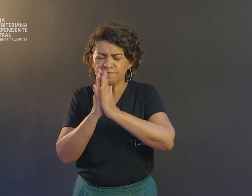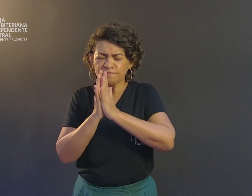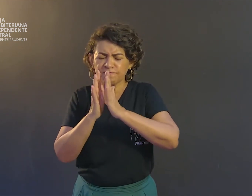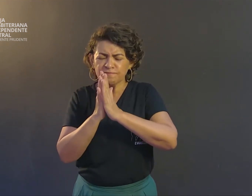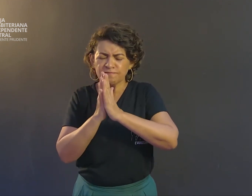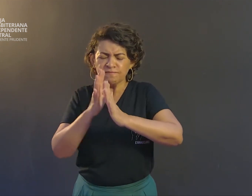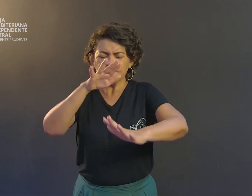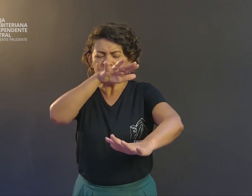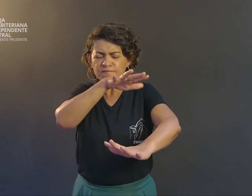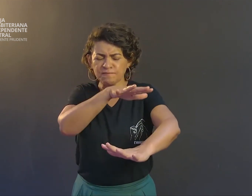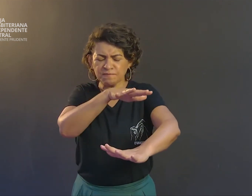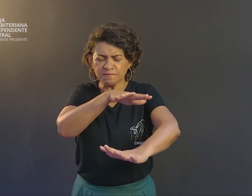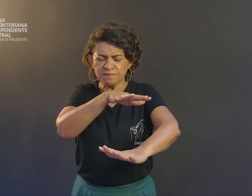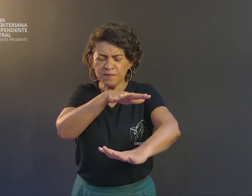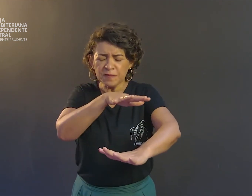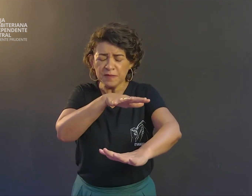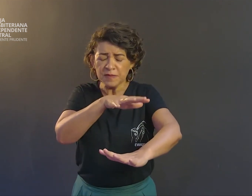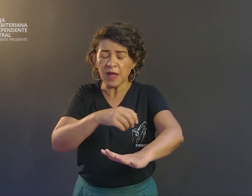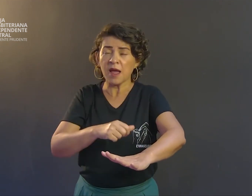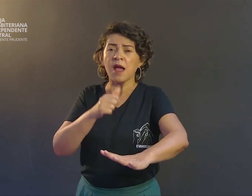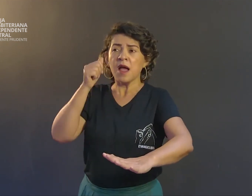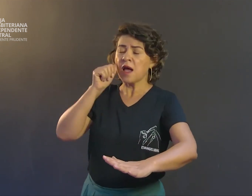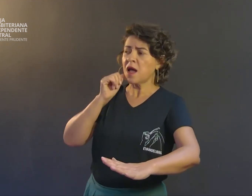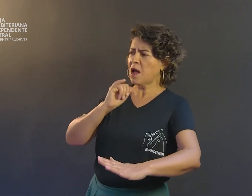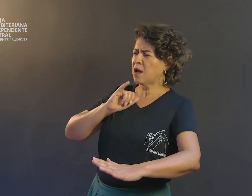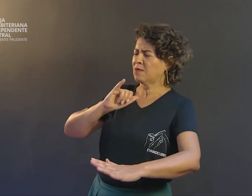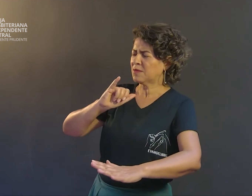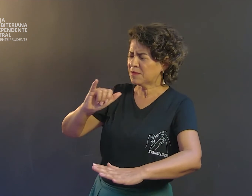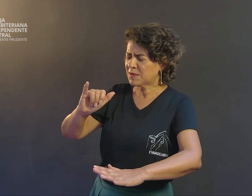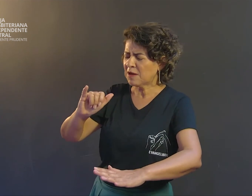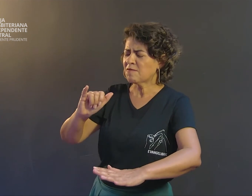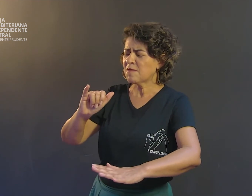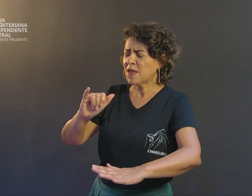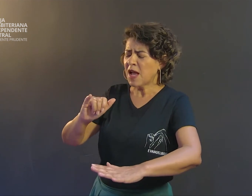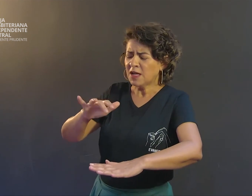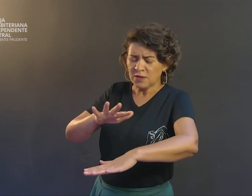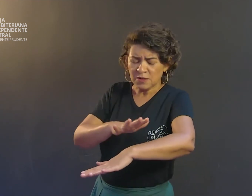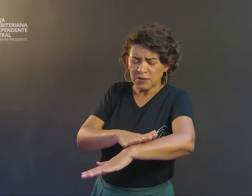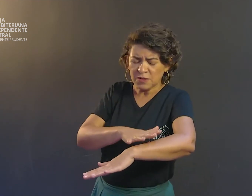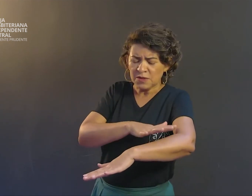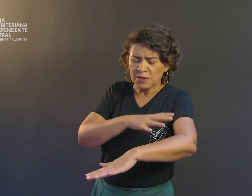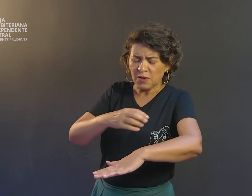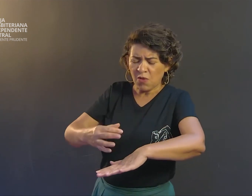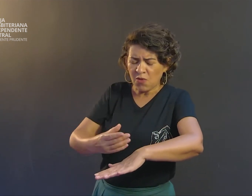uma cirurgia ali mesmo. Orei por 40 minutos com aquela mulher, até que ela parou de